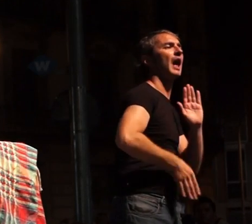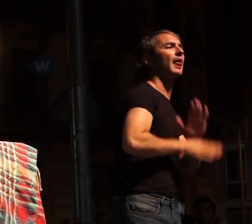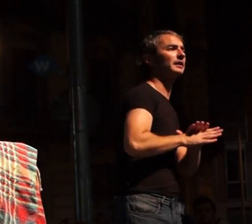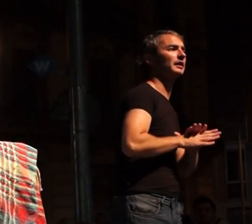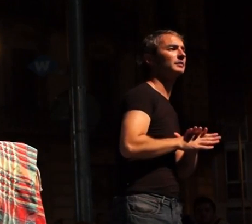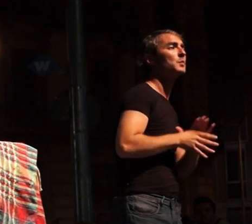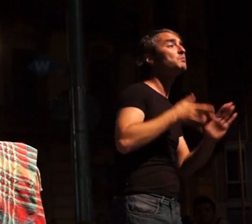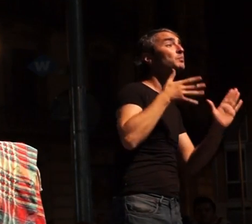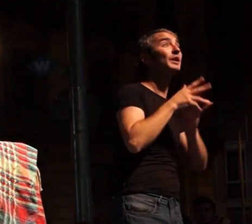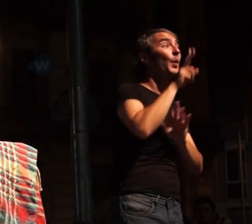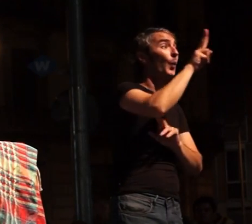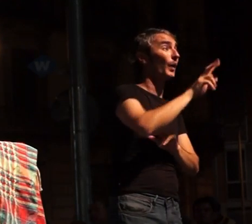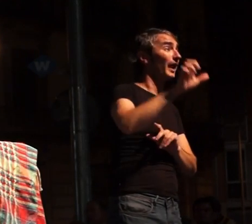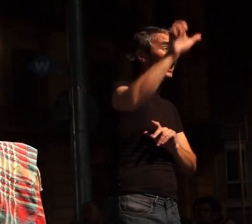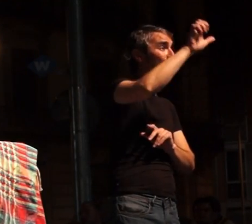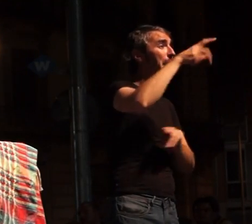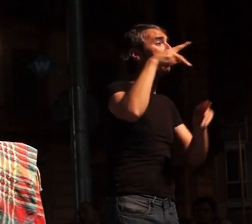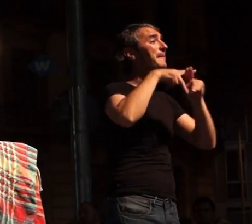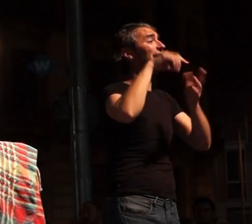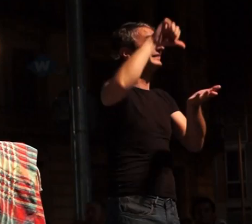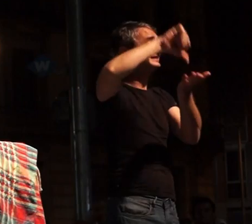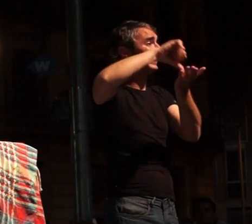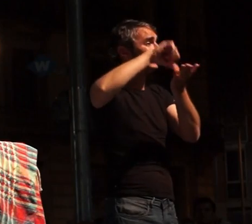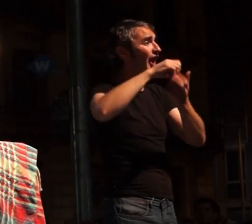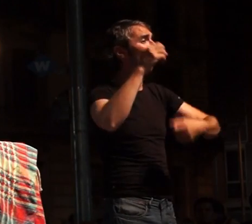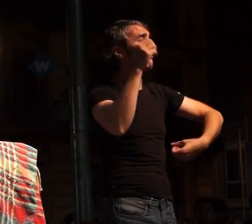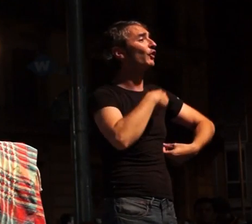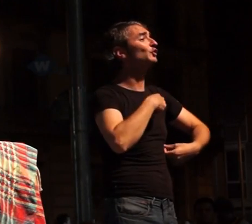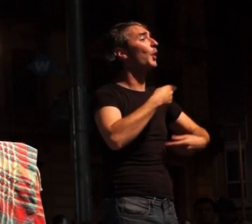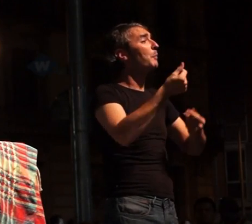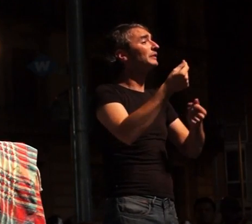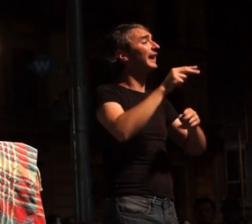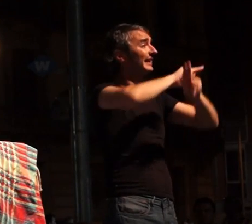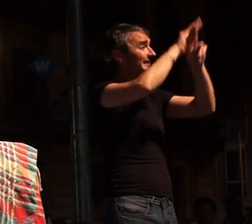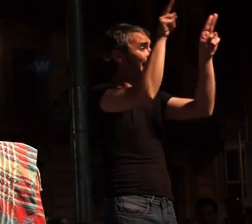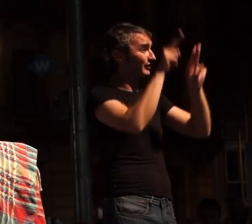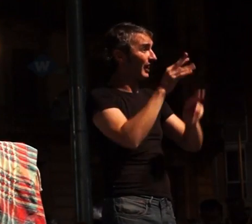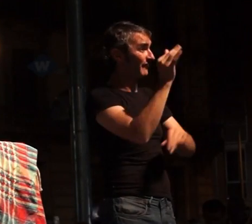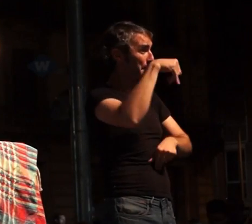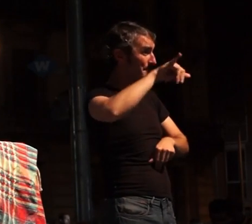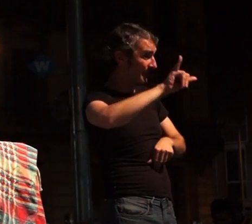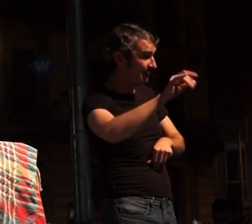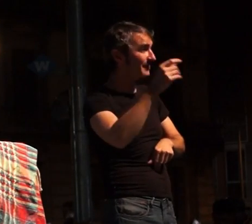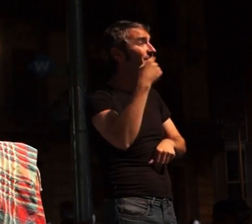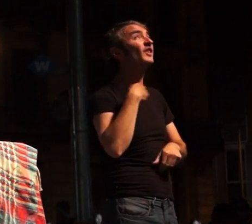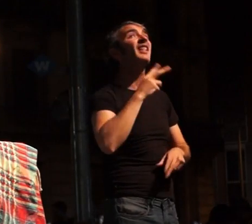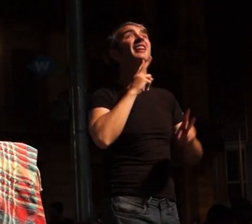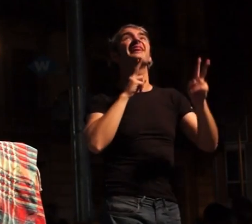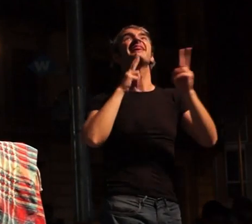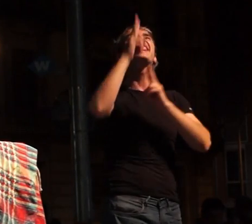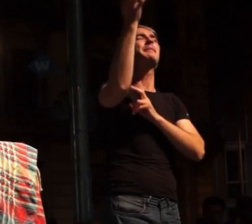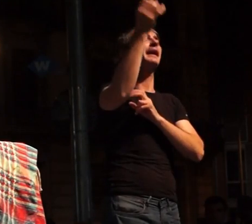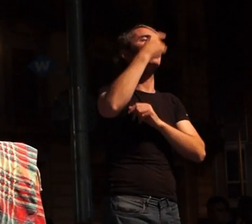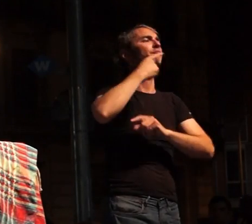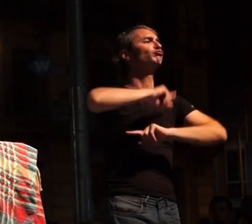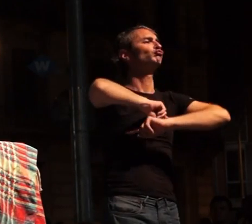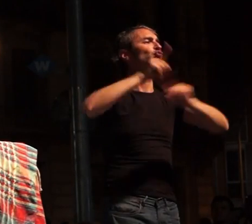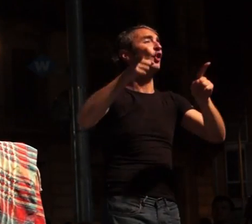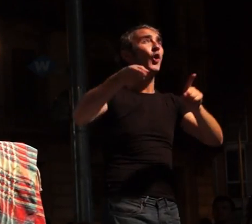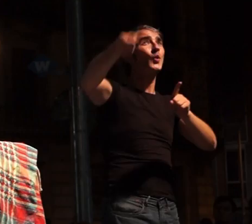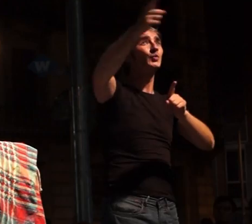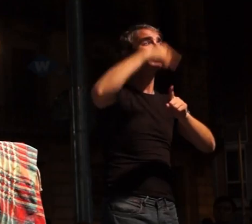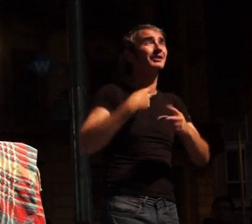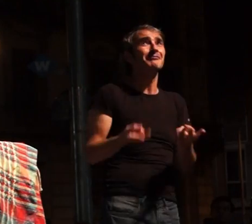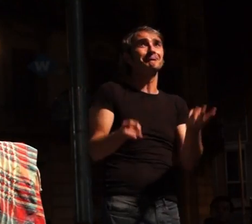Perquè a la Unió Europea, al Banc Central, al Fons Monetari Internacional, els diem que no ens